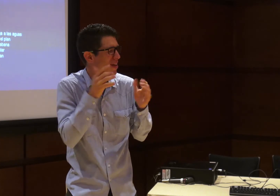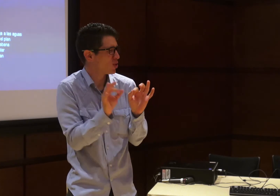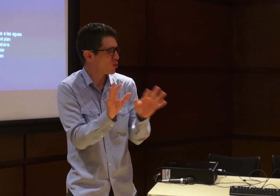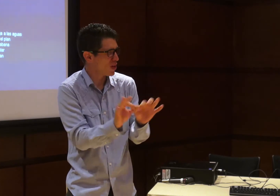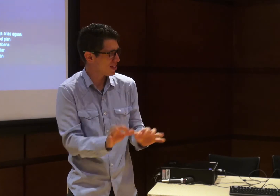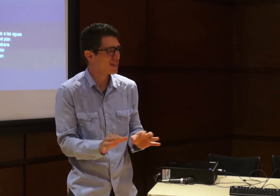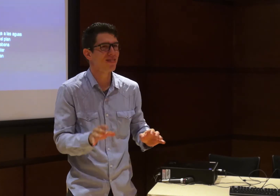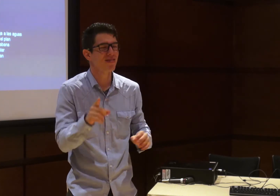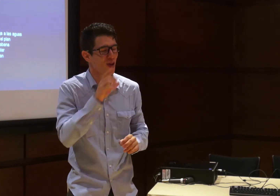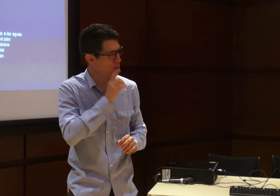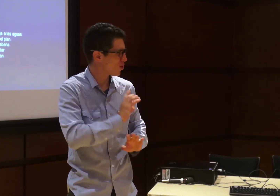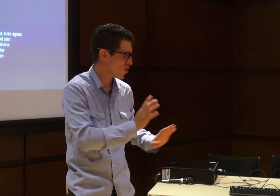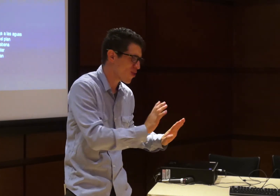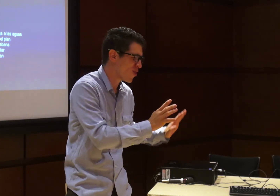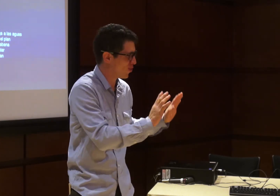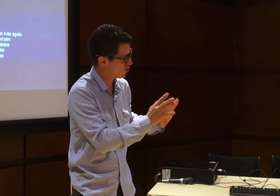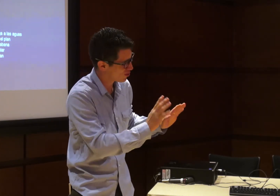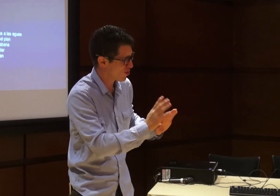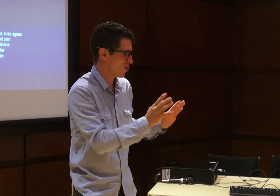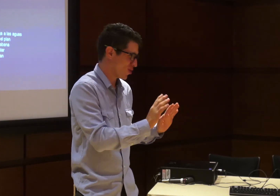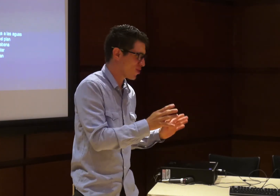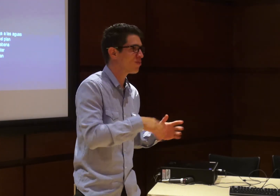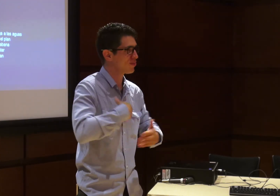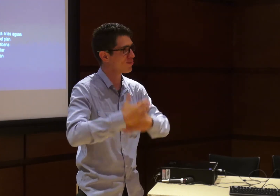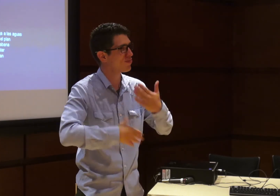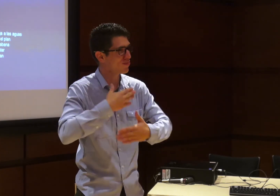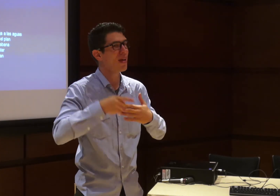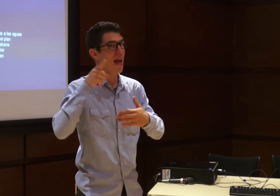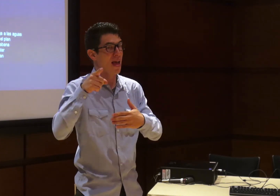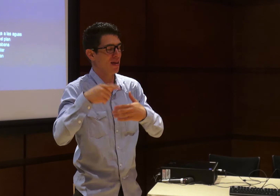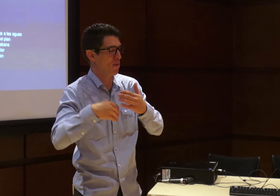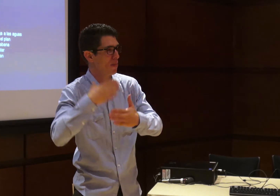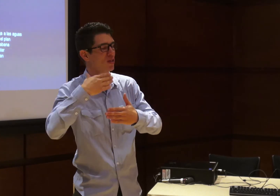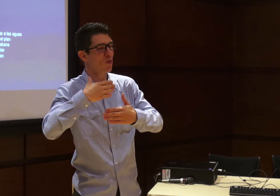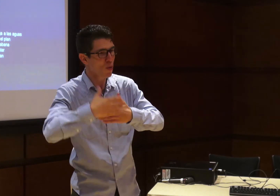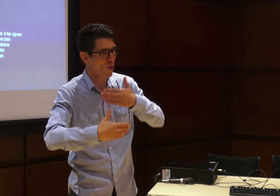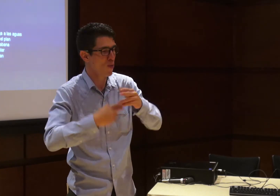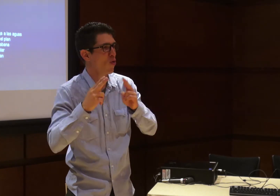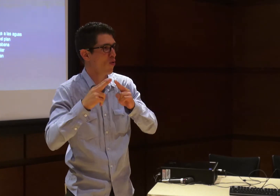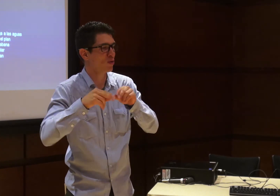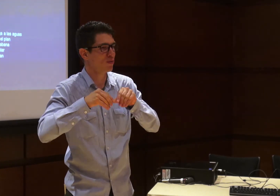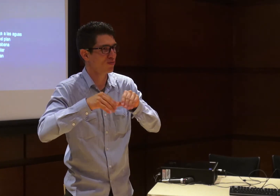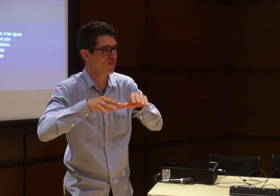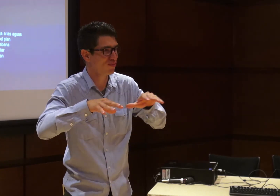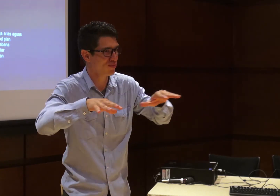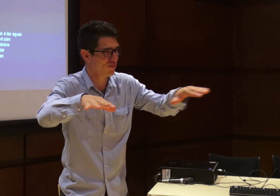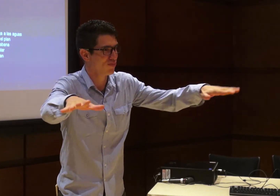esposo, pero era más como de suerte, de puro instinto, que él predecía las cosas y las decía, pero efectivamente las cosas se